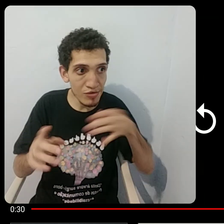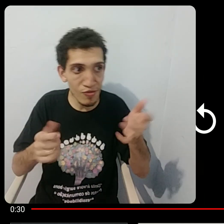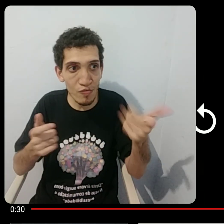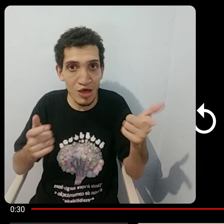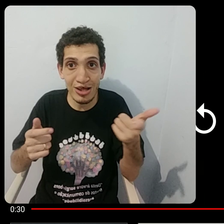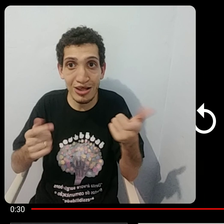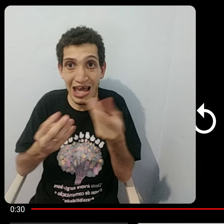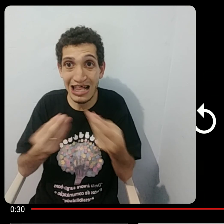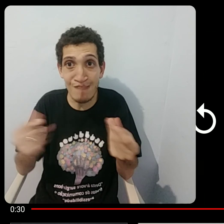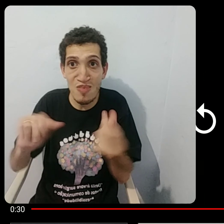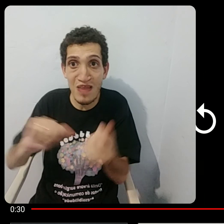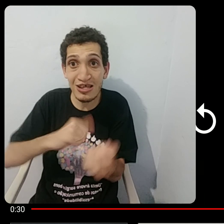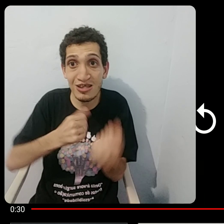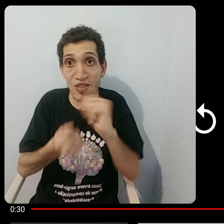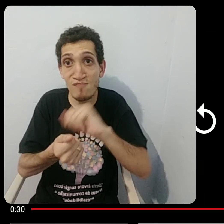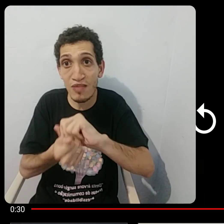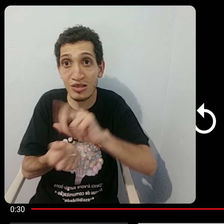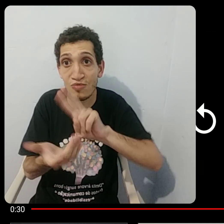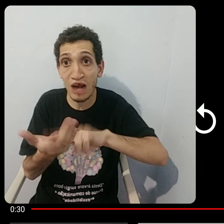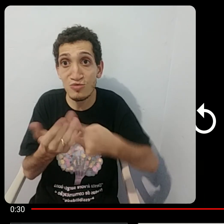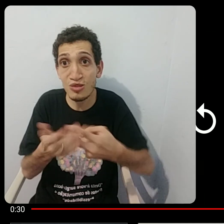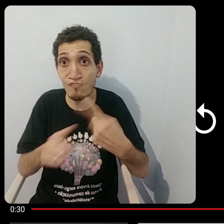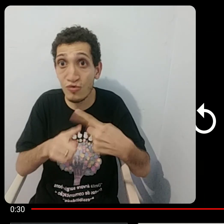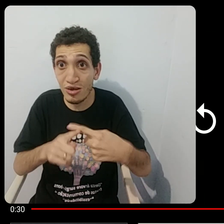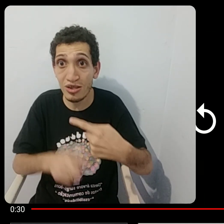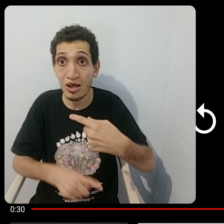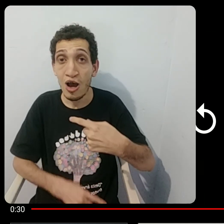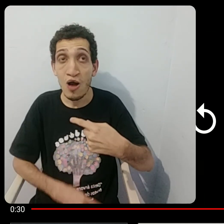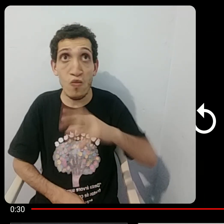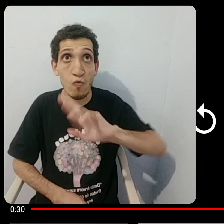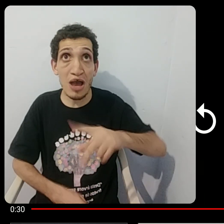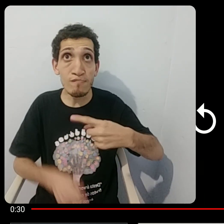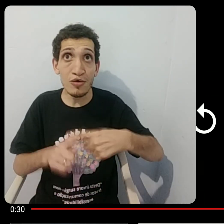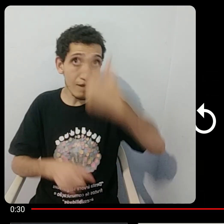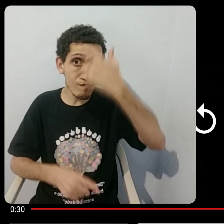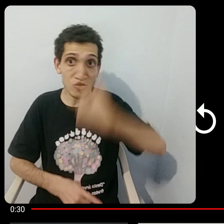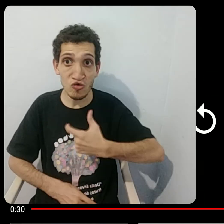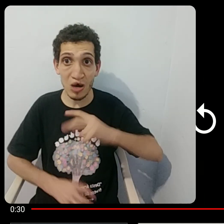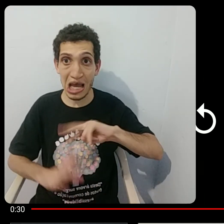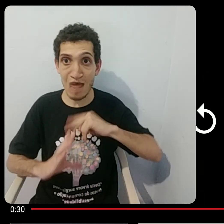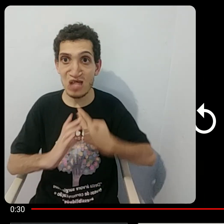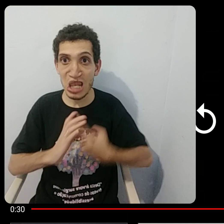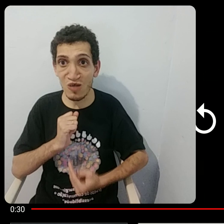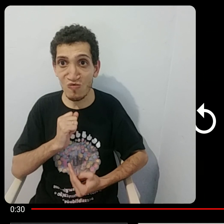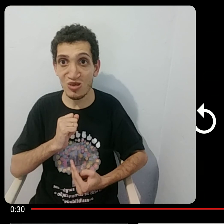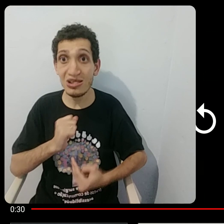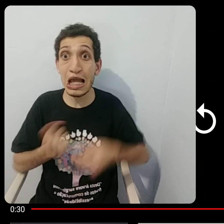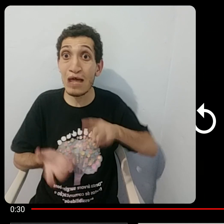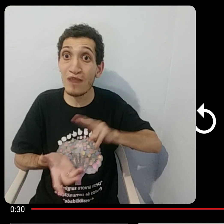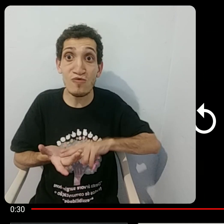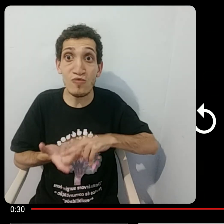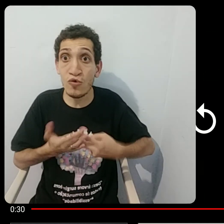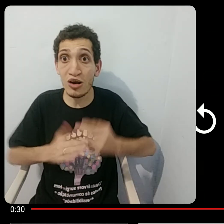não teve essa habilidade de adaptação e tradução. Por quê? Não é porque a pessoa ela é bilíngue e ela é tradutora,